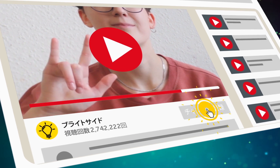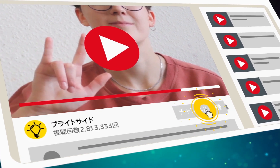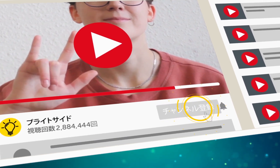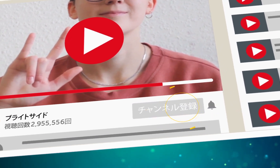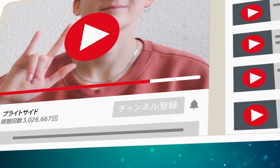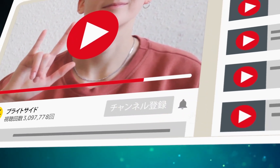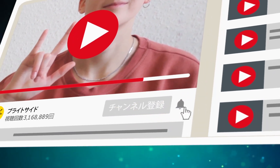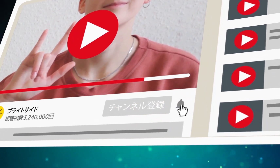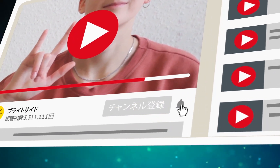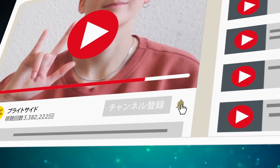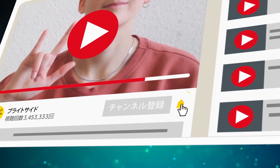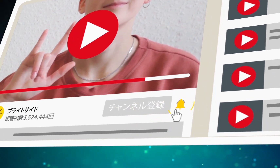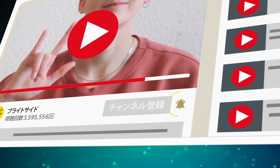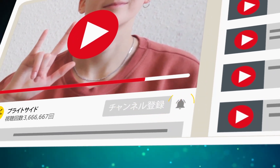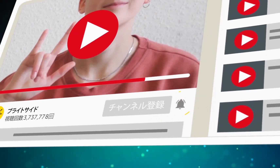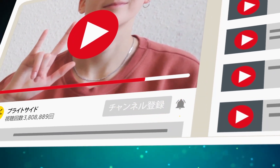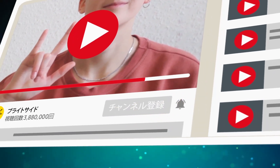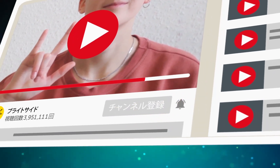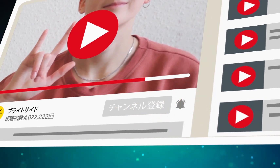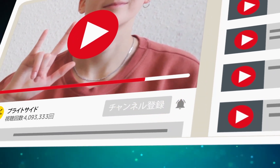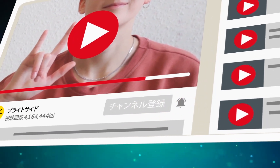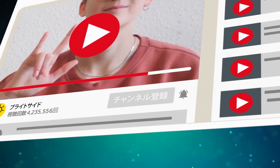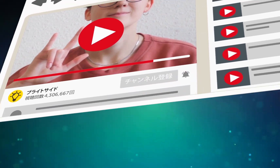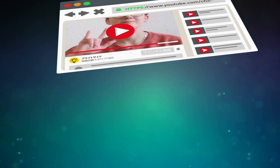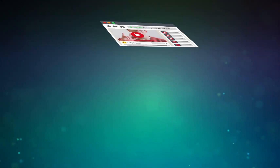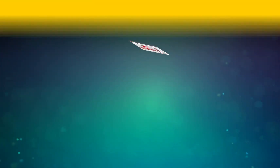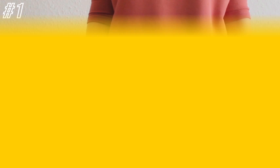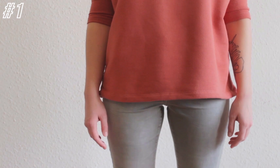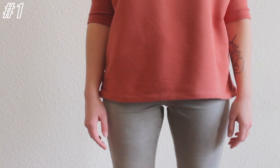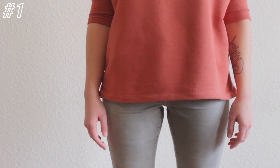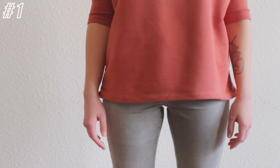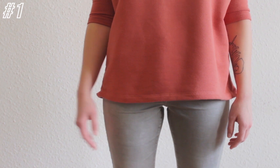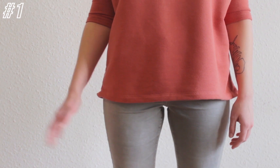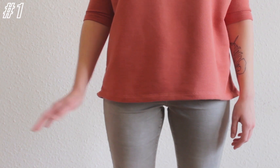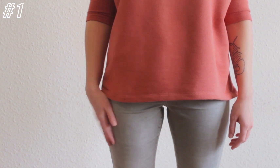ンをオンにし、ブライトサイドの仲間入りするのもお忘れなく。